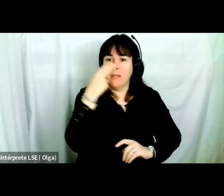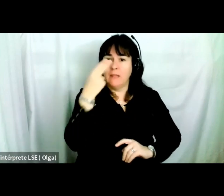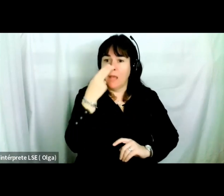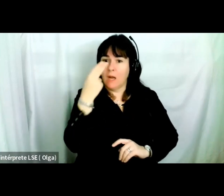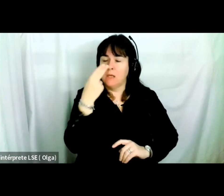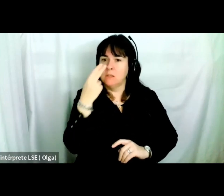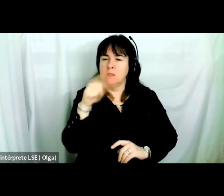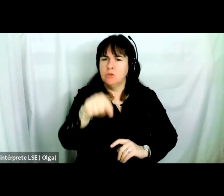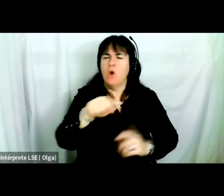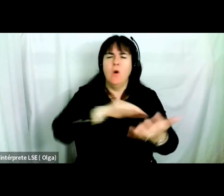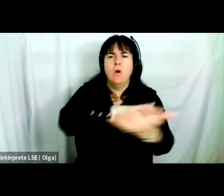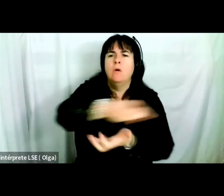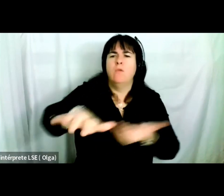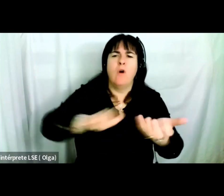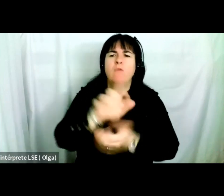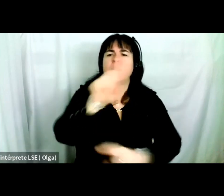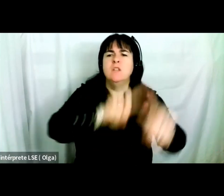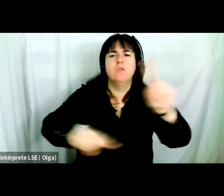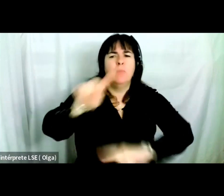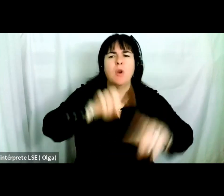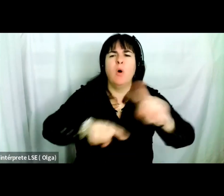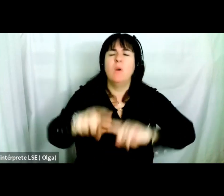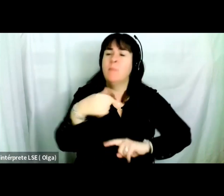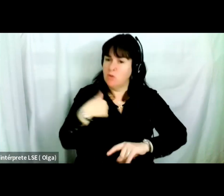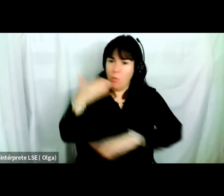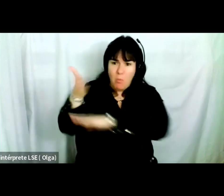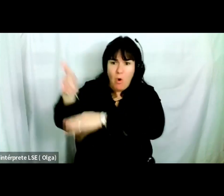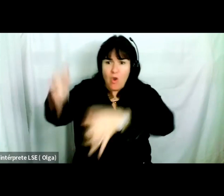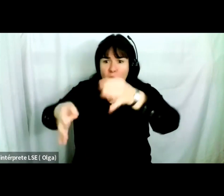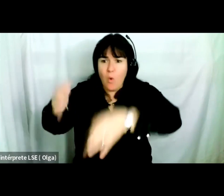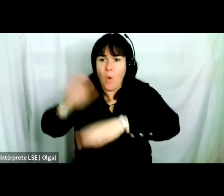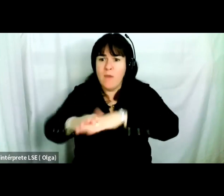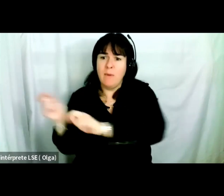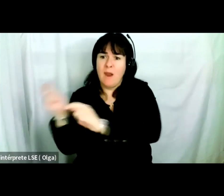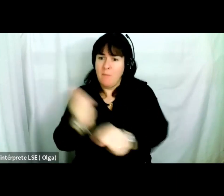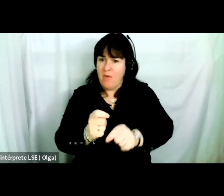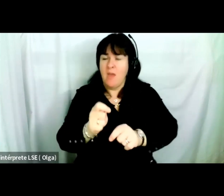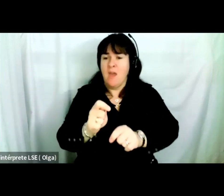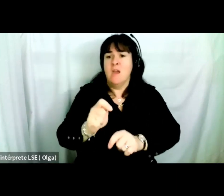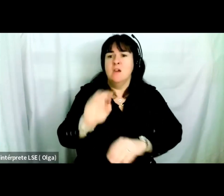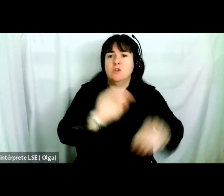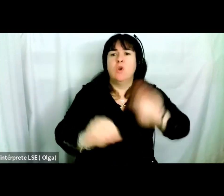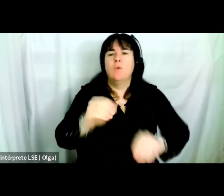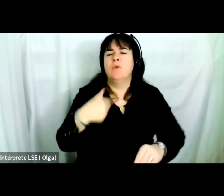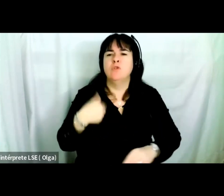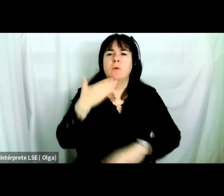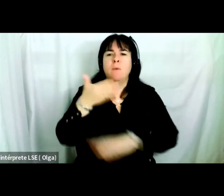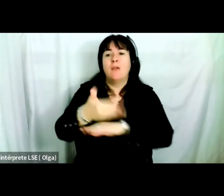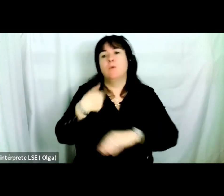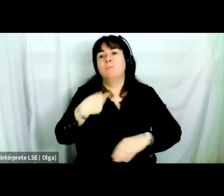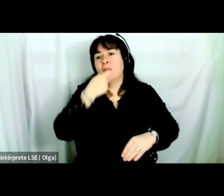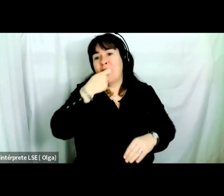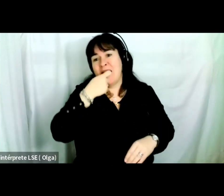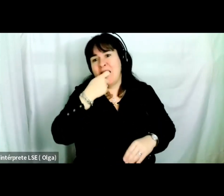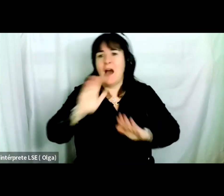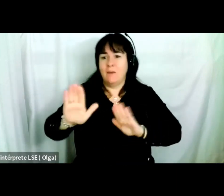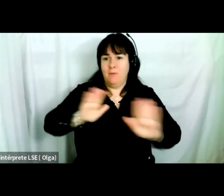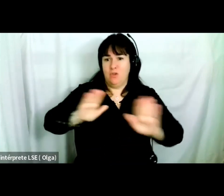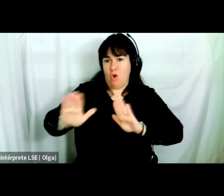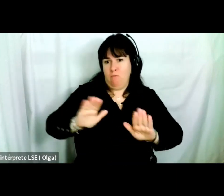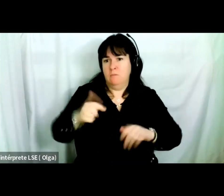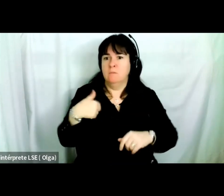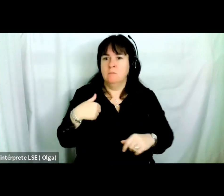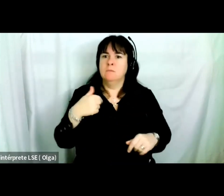problema, acudir a un juez para que se lo resuelva, acuden a un árbitro que es una persona que va a hacer un poco